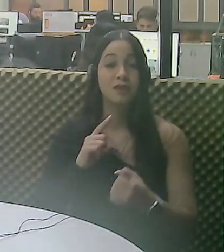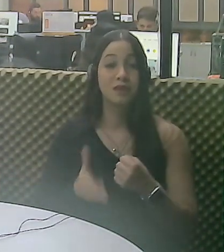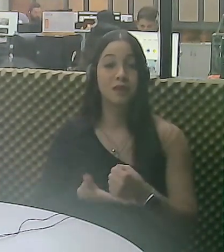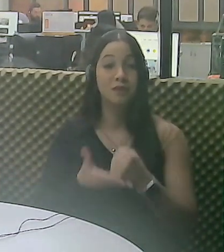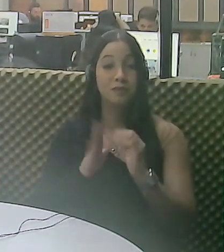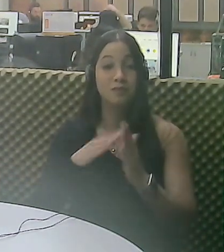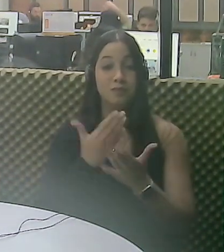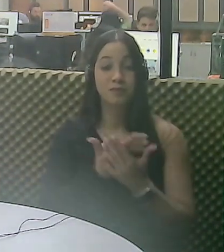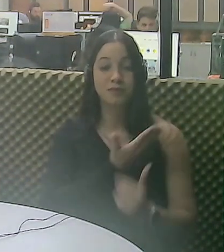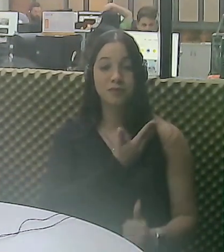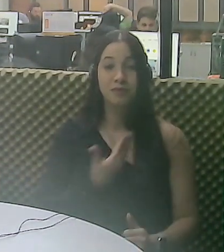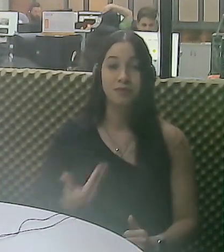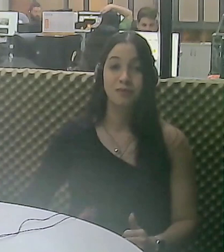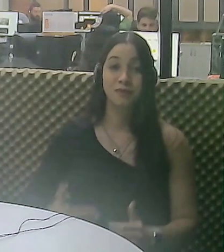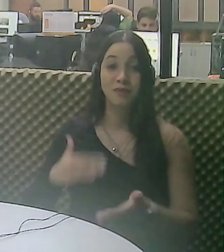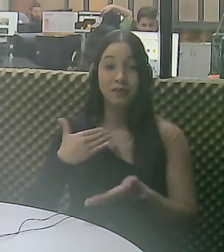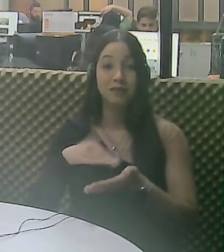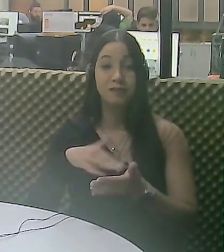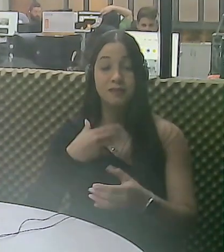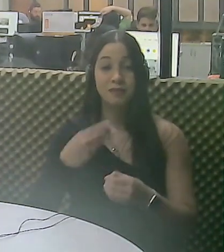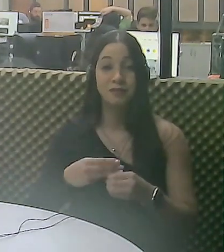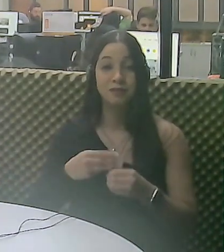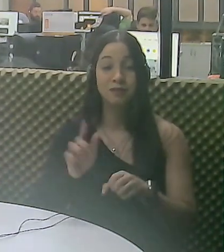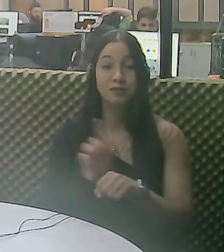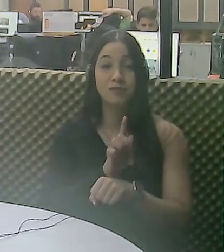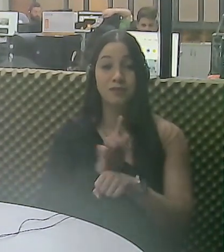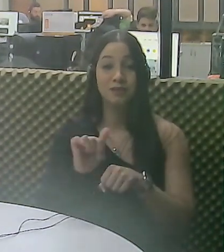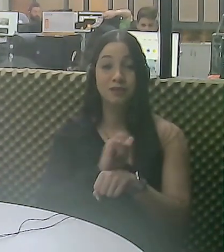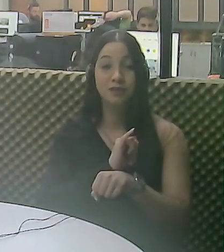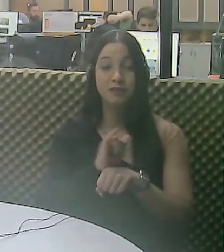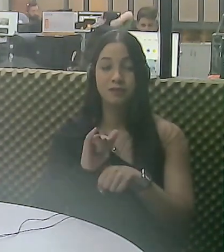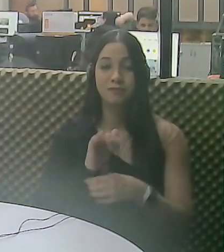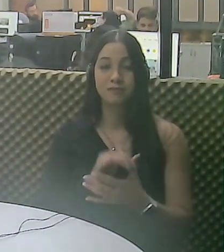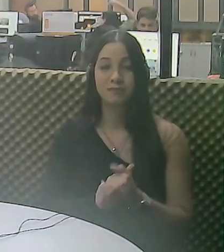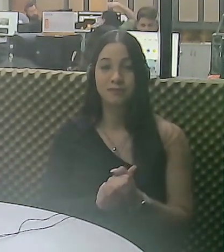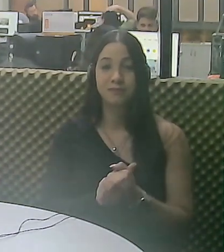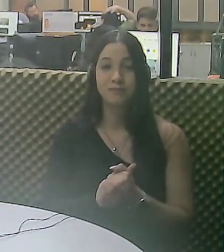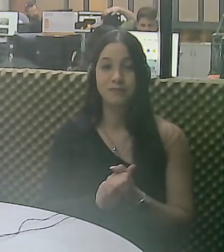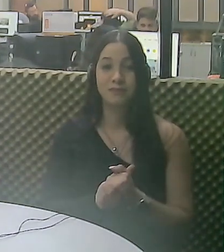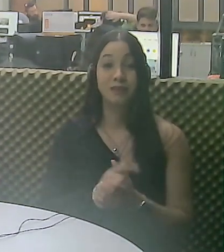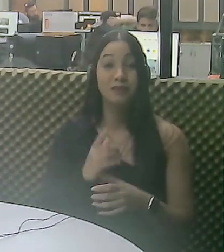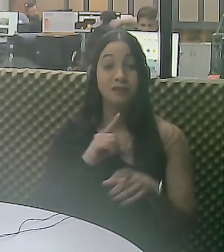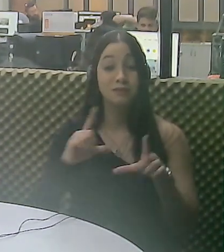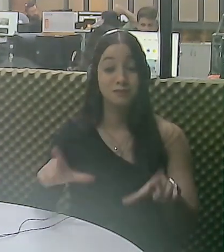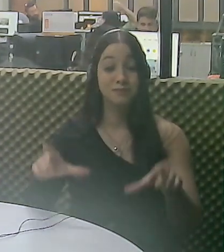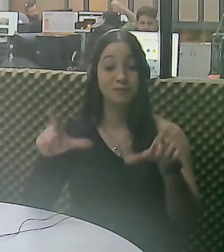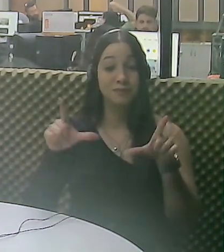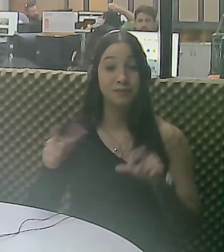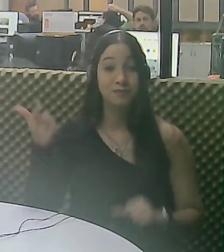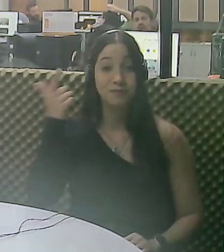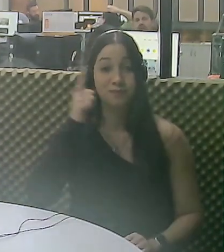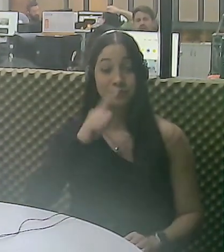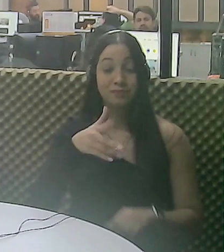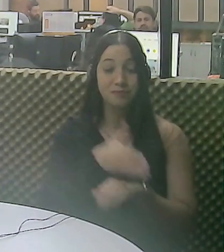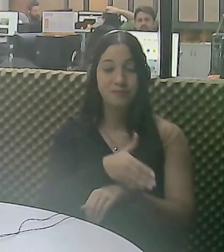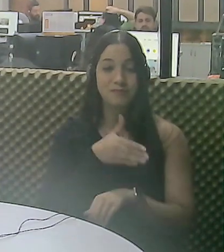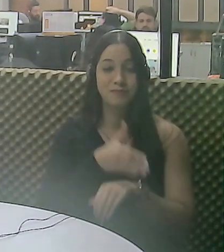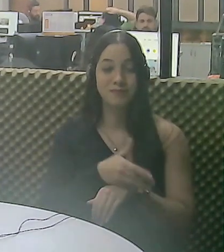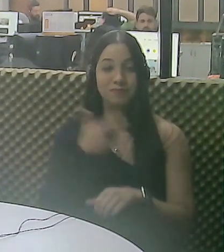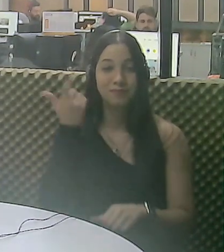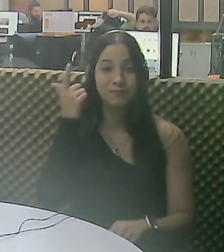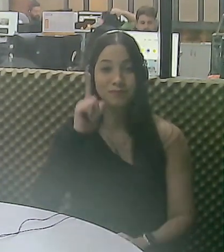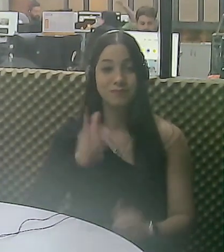da Escola de Governo da Secretaria Municipal de Gestão Estratégica. Haverá emissão de certificado para os